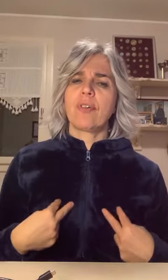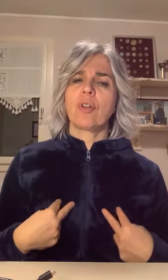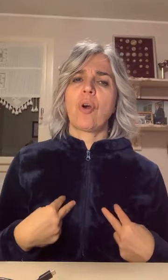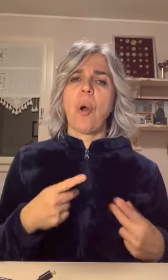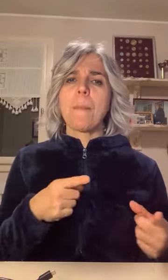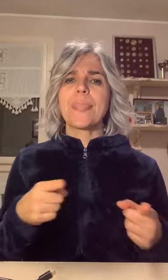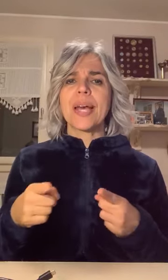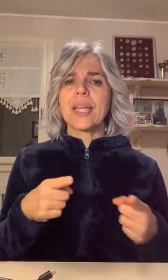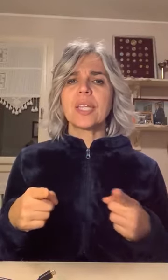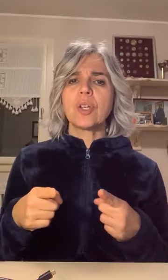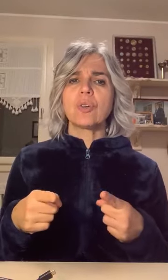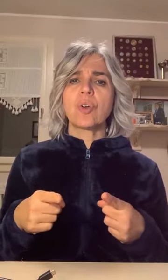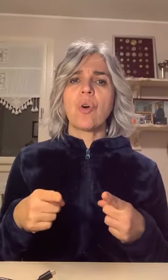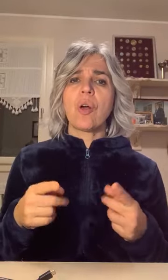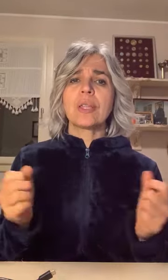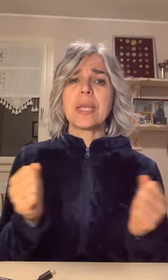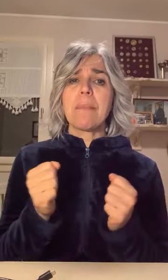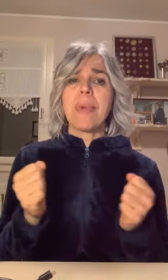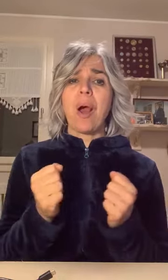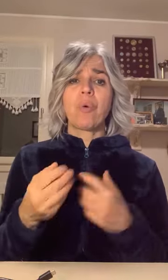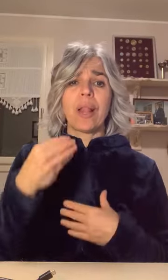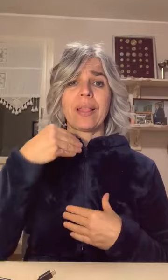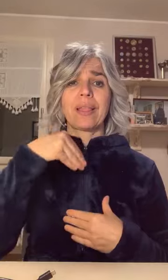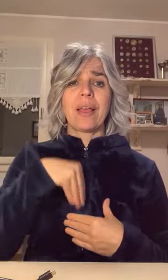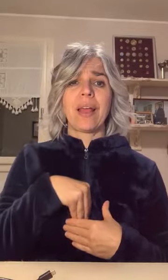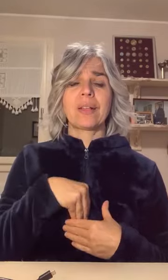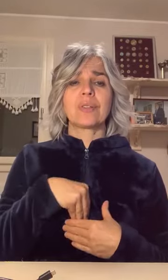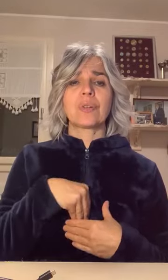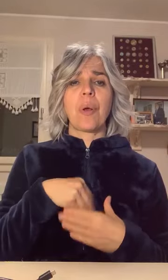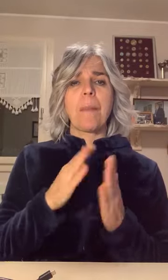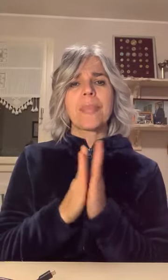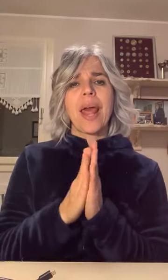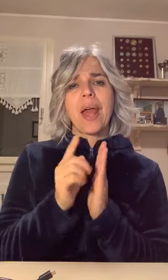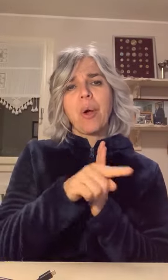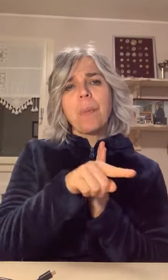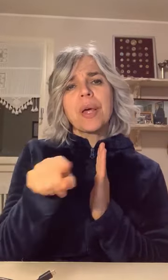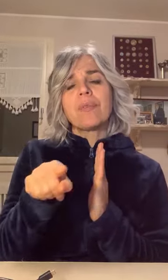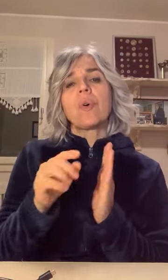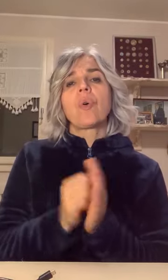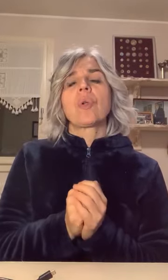false notizie stanno arrivando. Addirittura si parla di